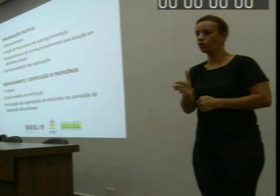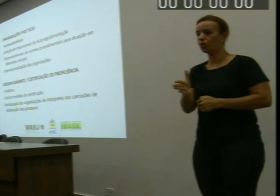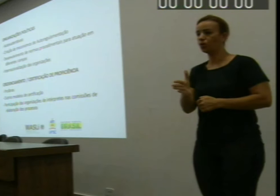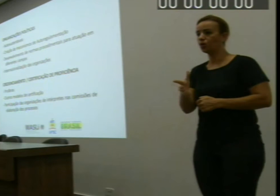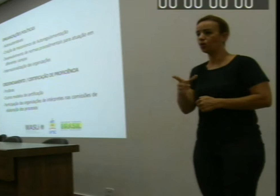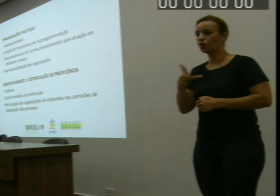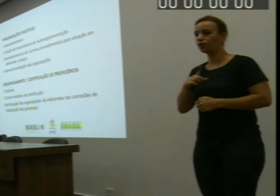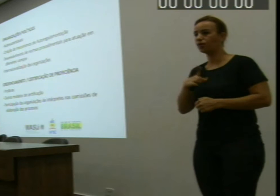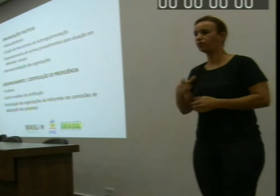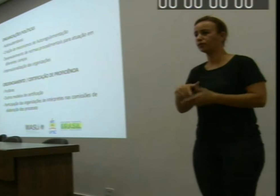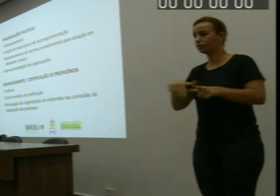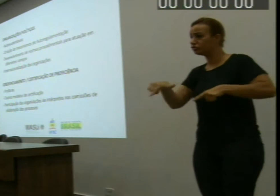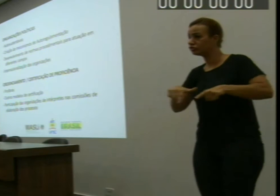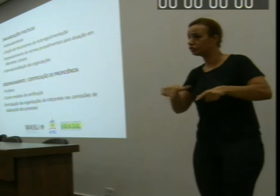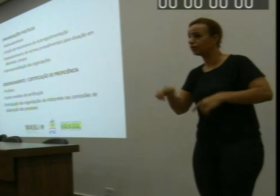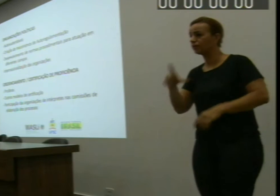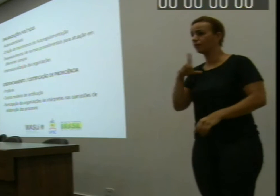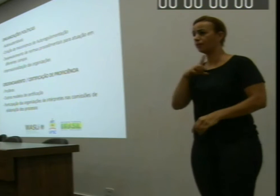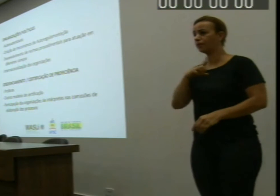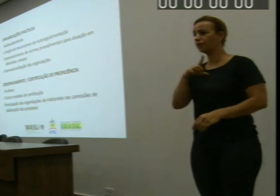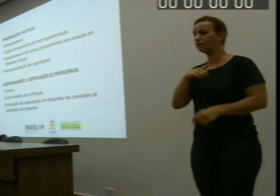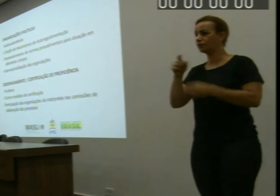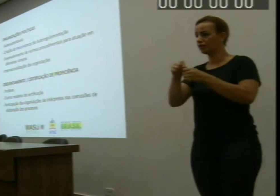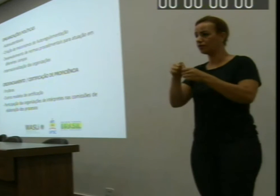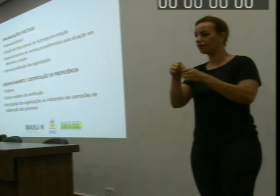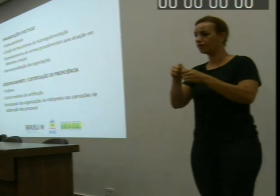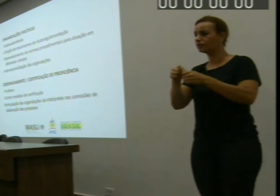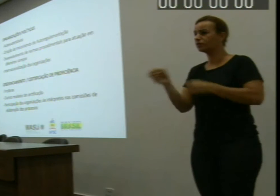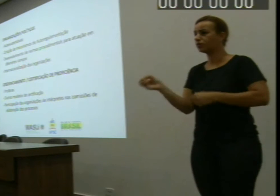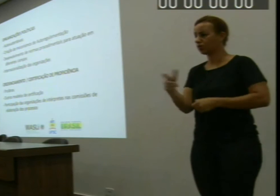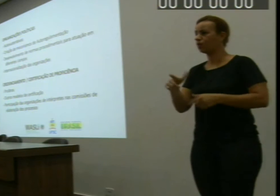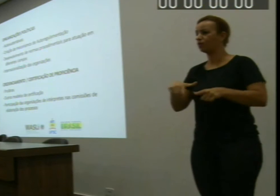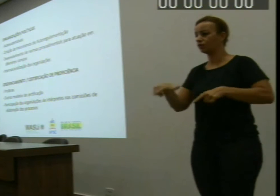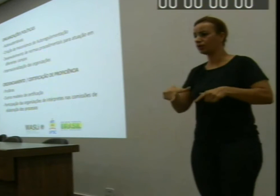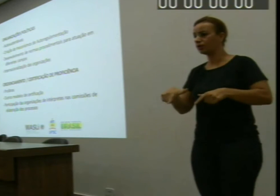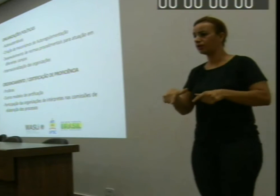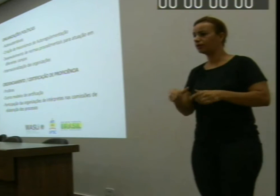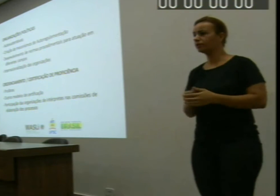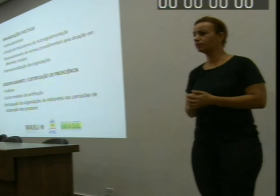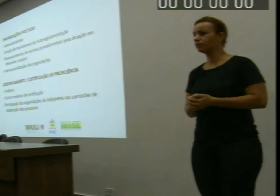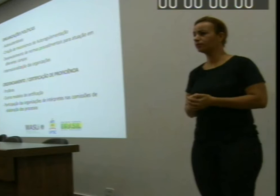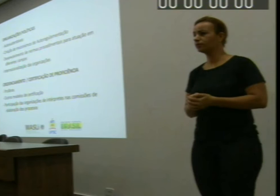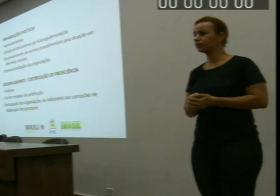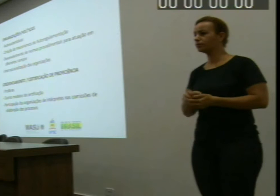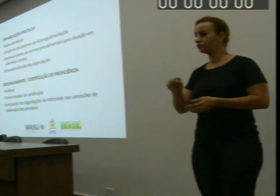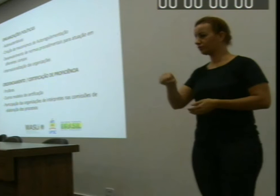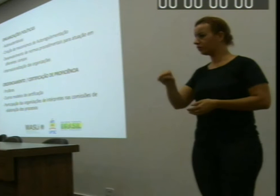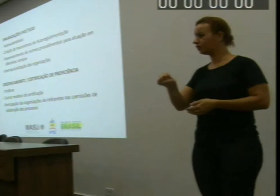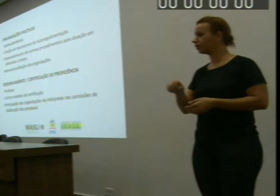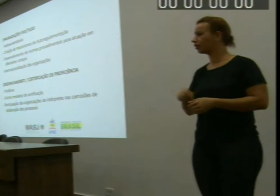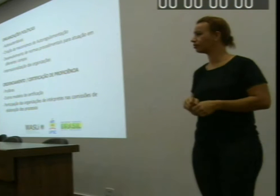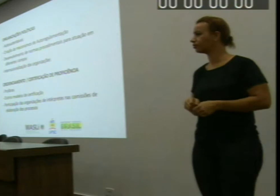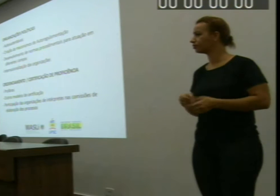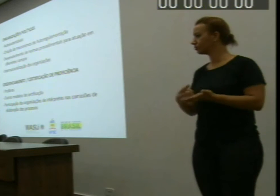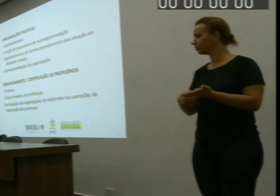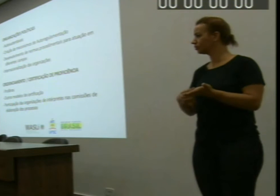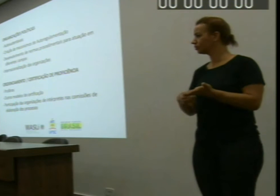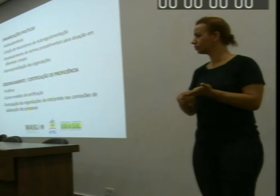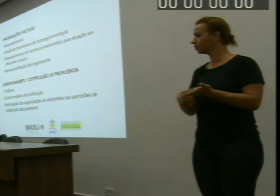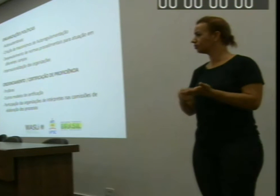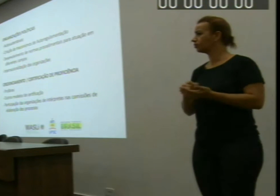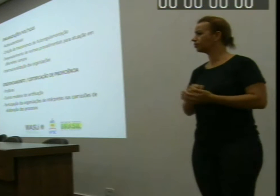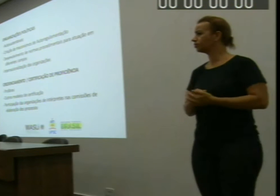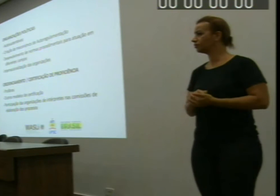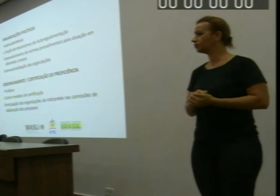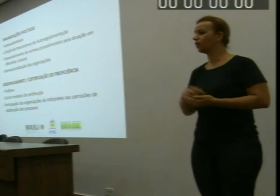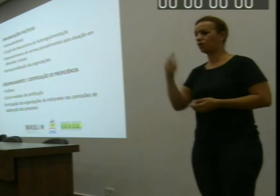possibilidade de se realizar o mesmo trabalho por outro caminho você não é verdade não concordam porque Ora se tá impedido aqui